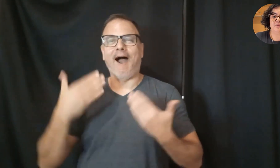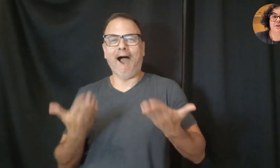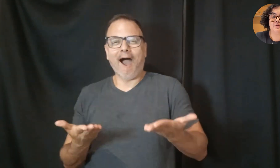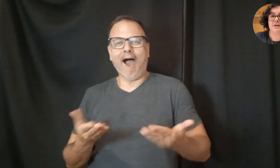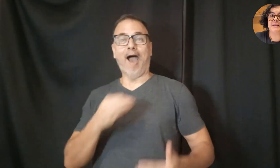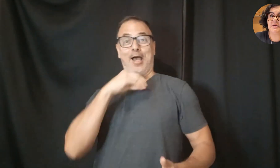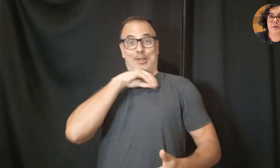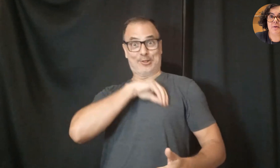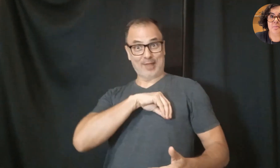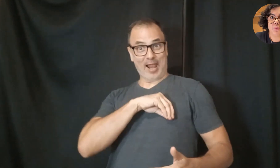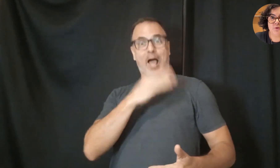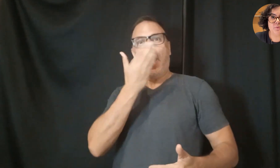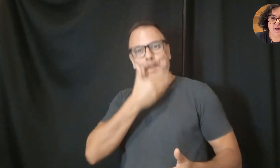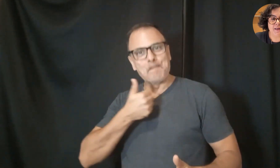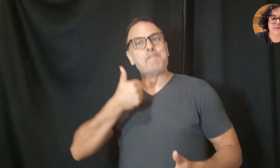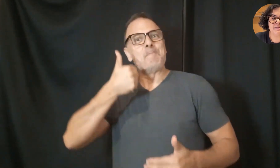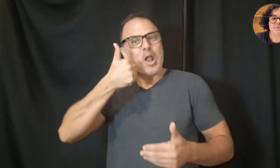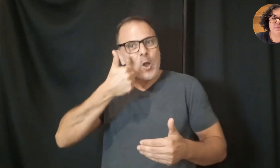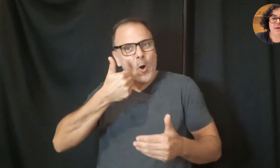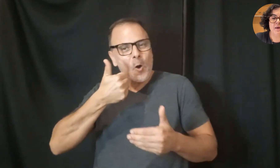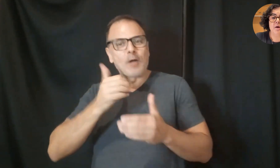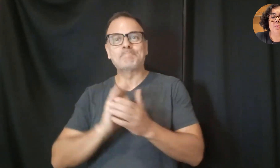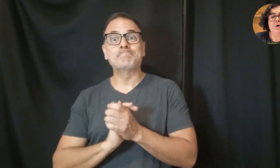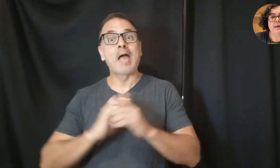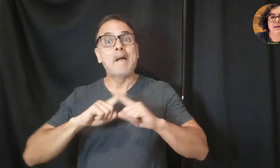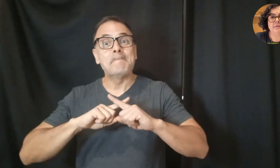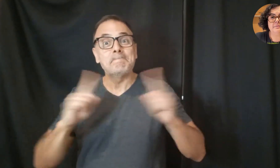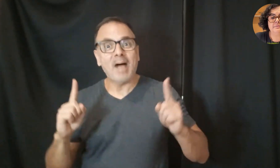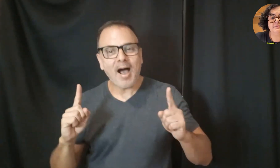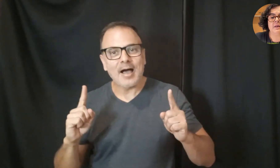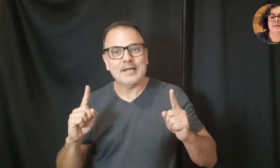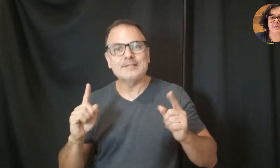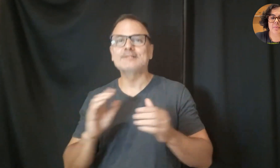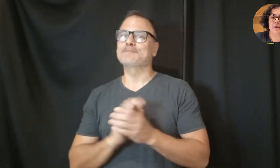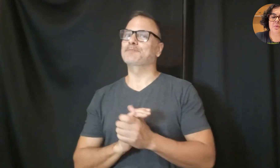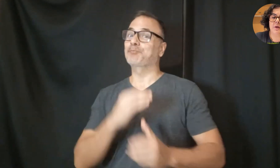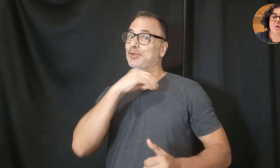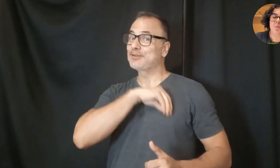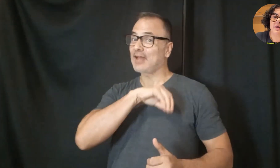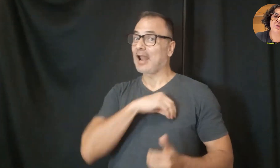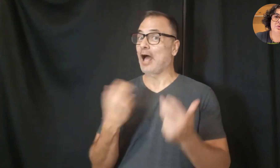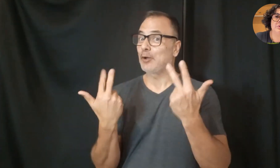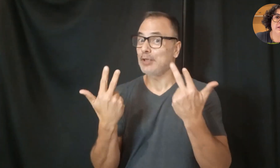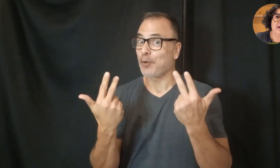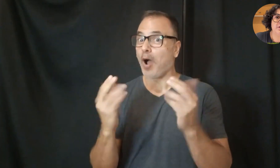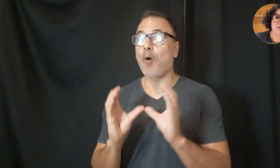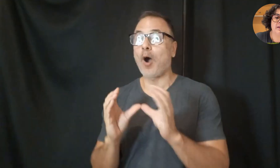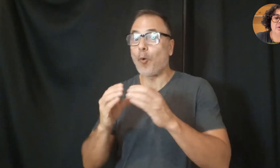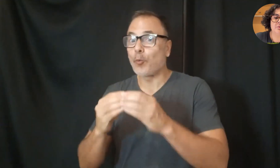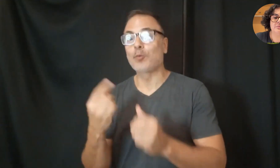haviam de receber muito mais. Porém, receberam igualmente 1 denário cada um.